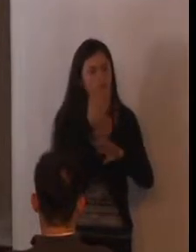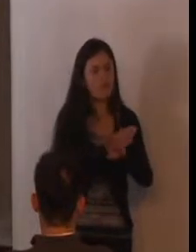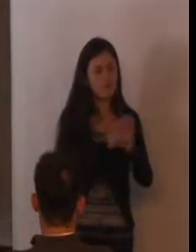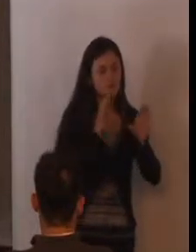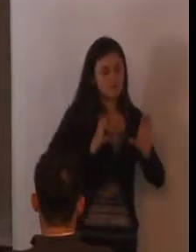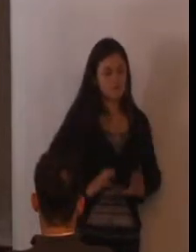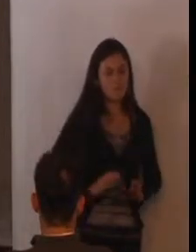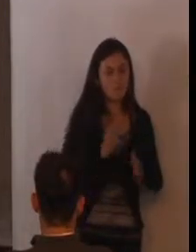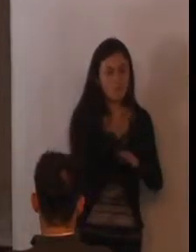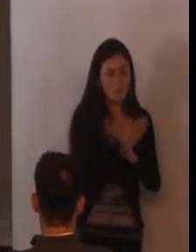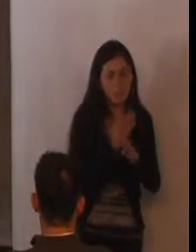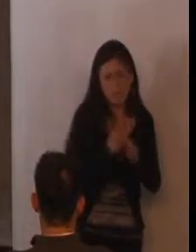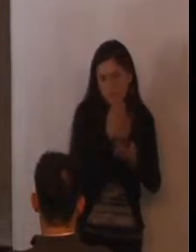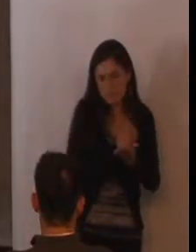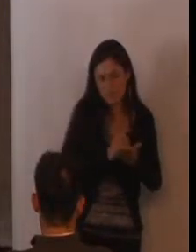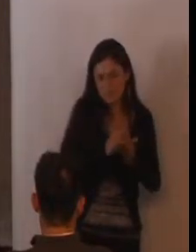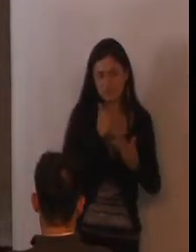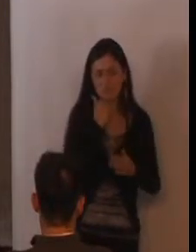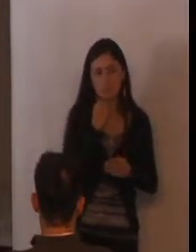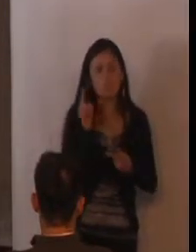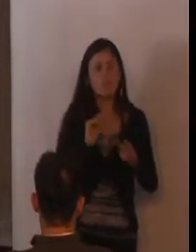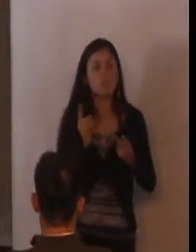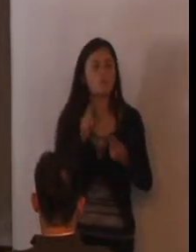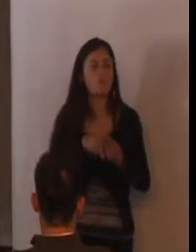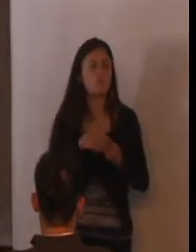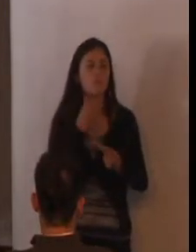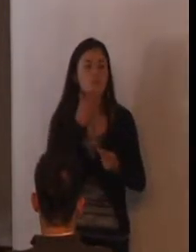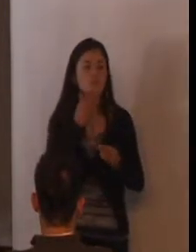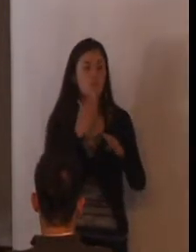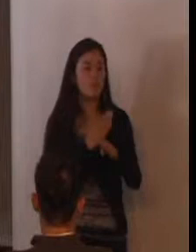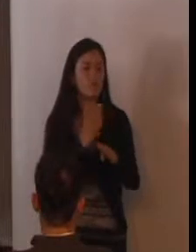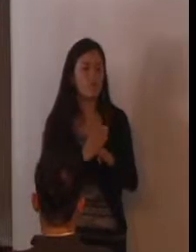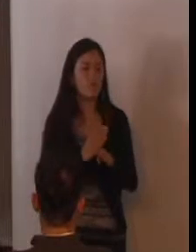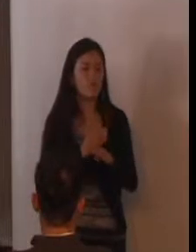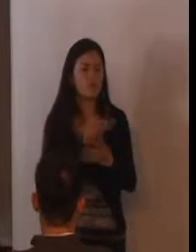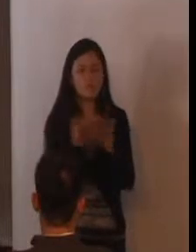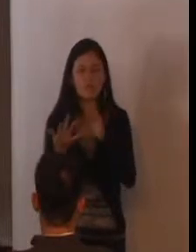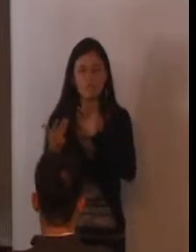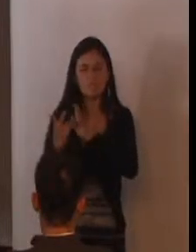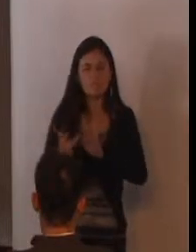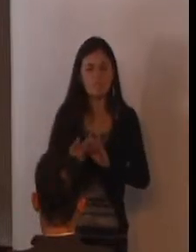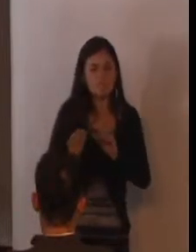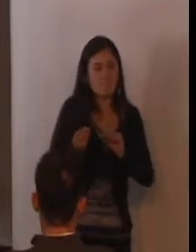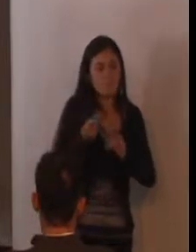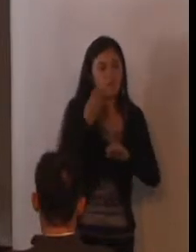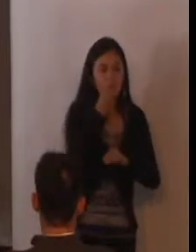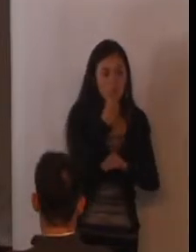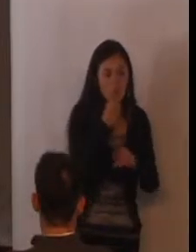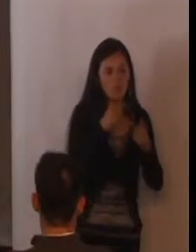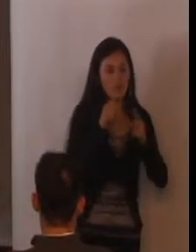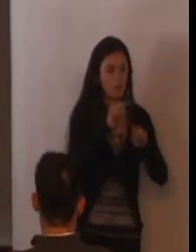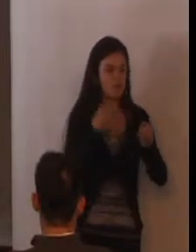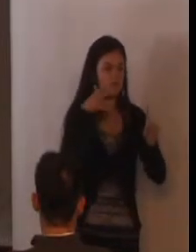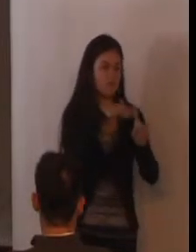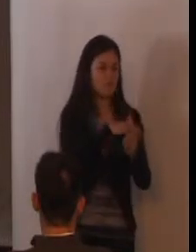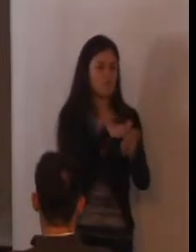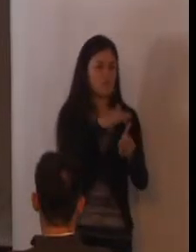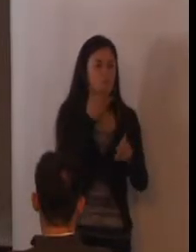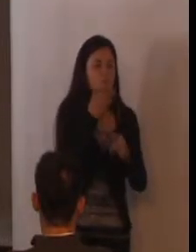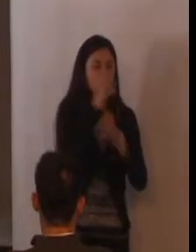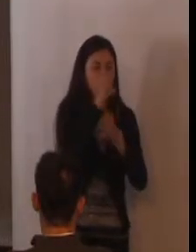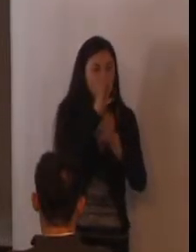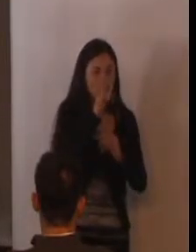y desafortunadamente por las características en las que los exponemos en el momento de la alimentación. Los